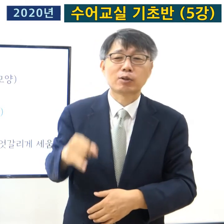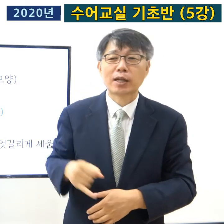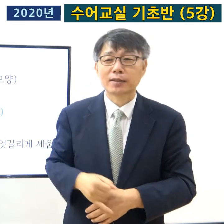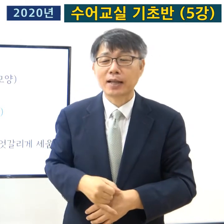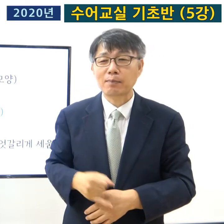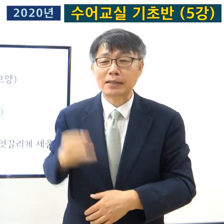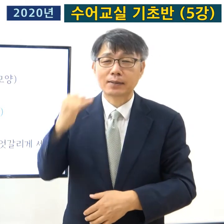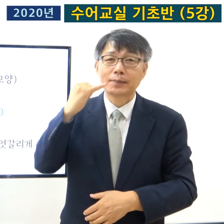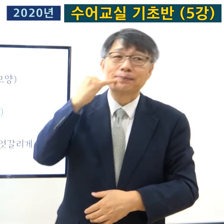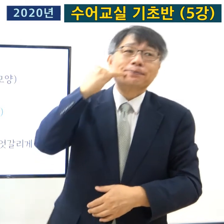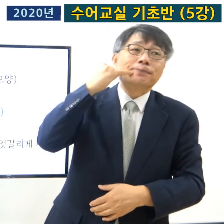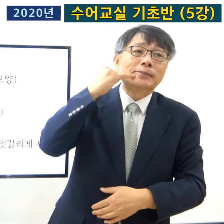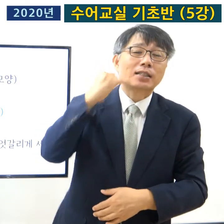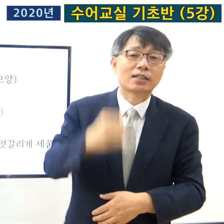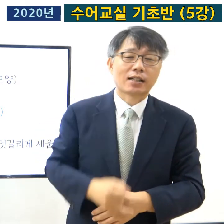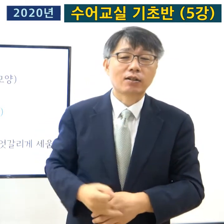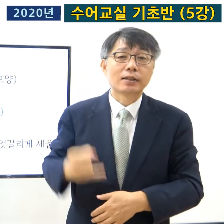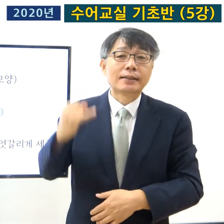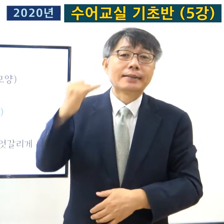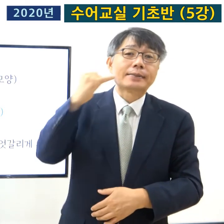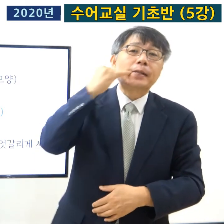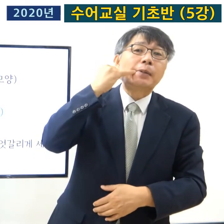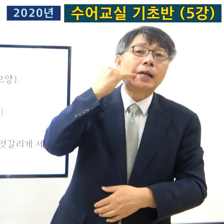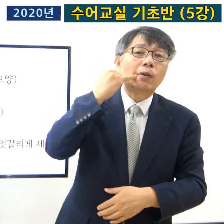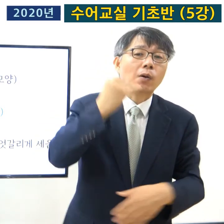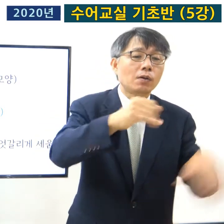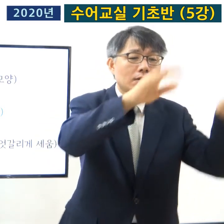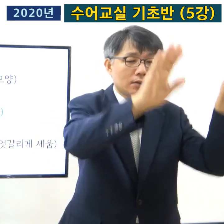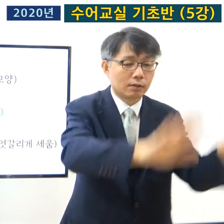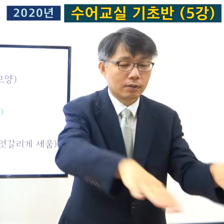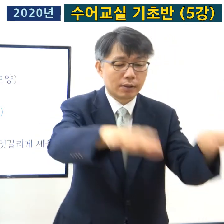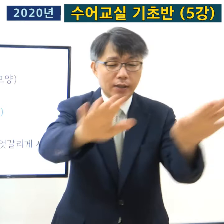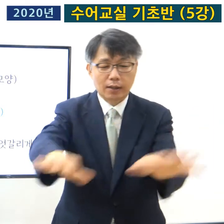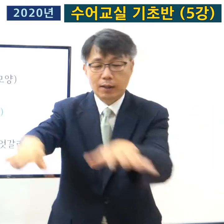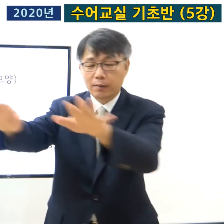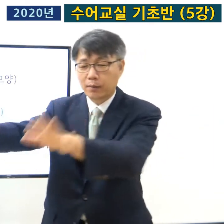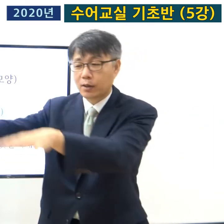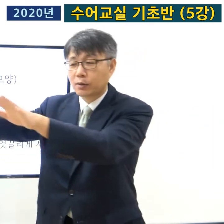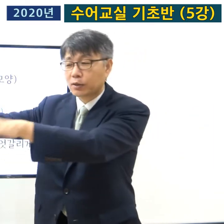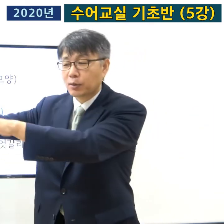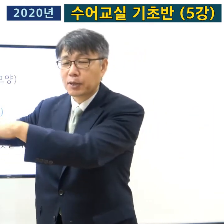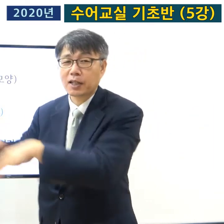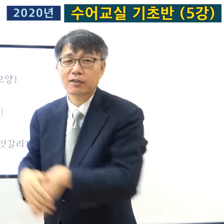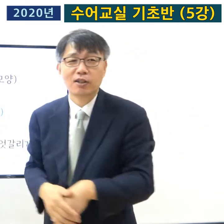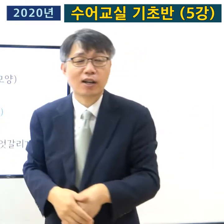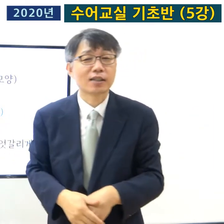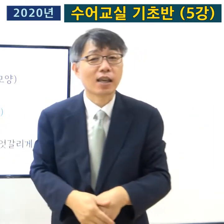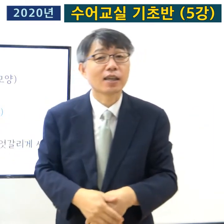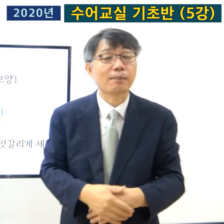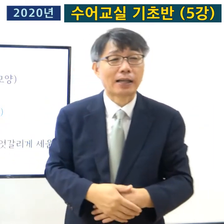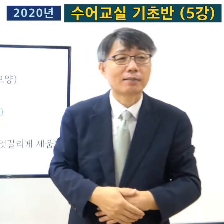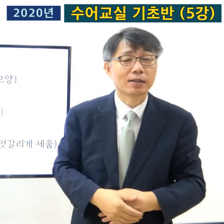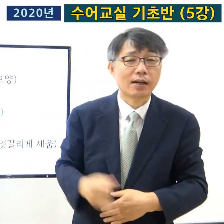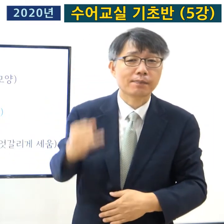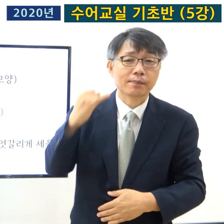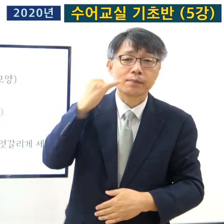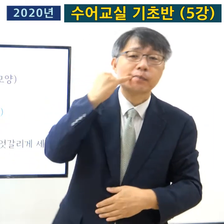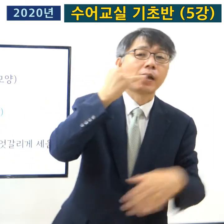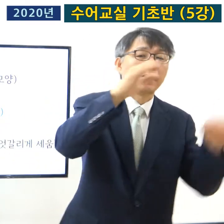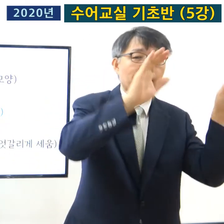이렇게 짠맛이 이런 거잖아요. 짠맛하고 이렇게 첨서 찰랑찰랑 하는 게 이게 바다입니다.